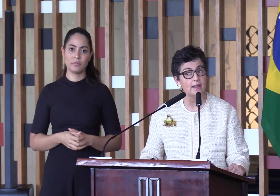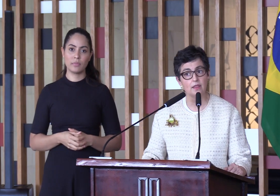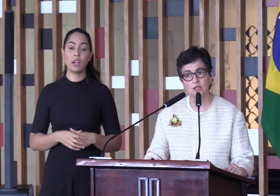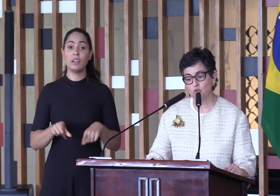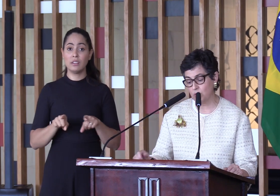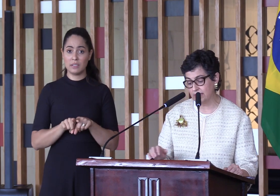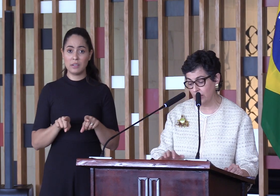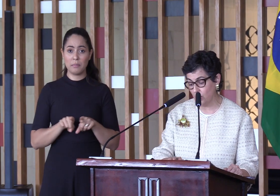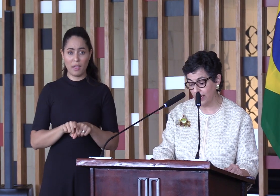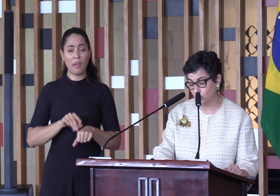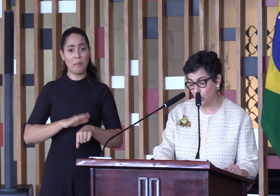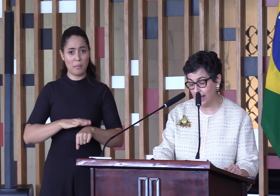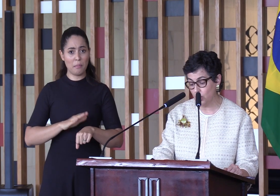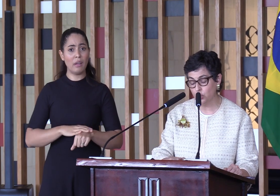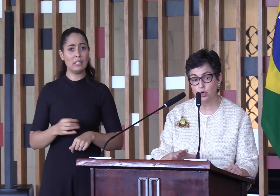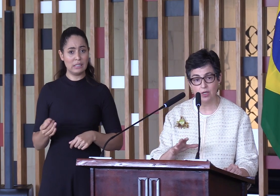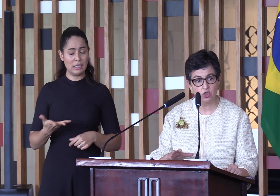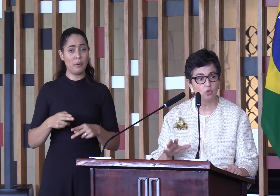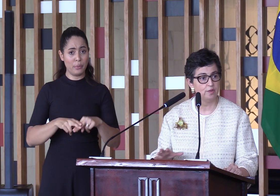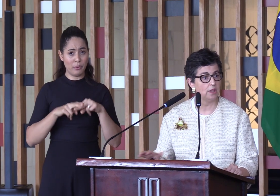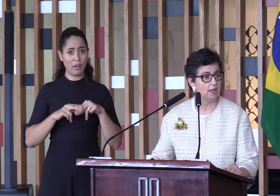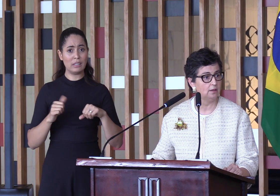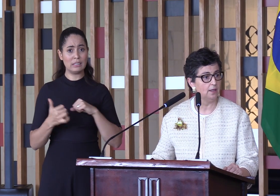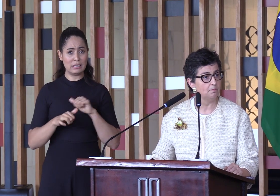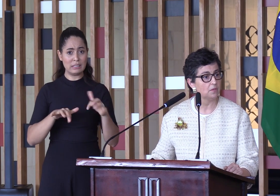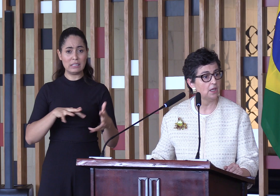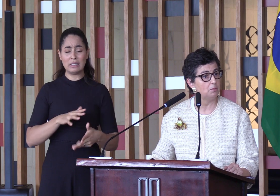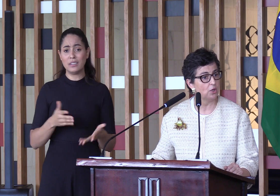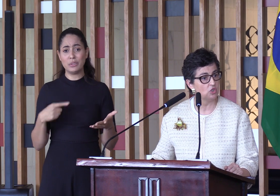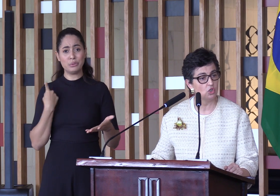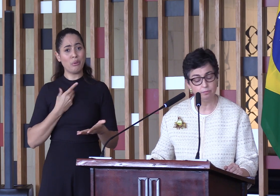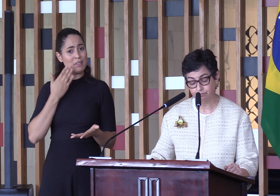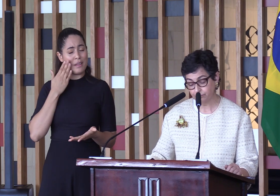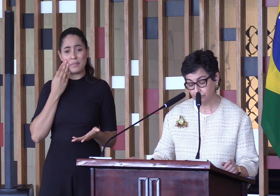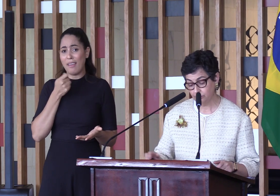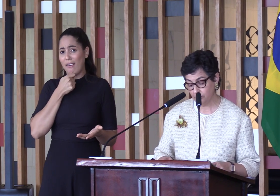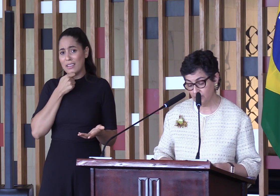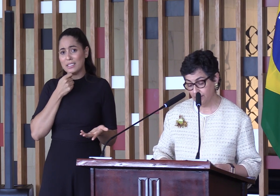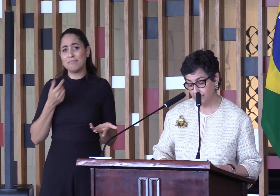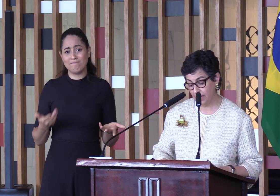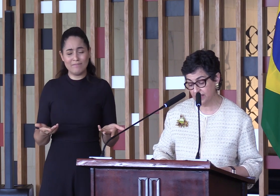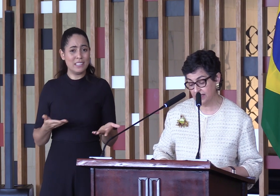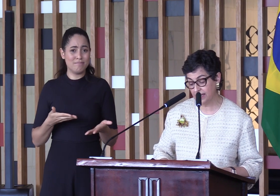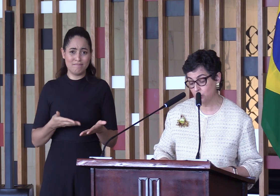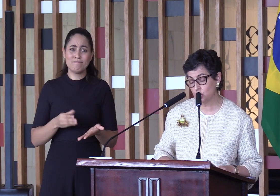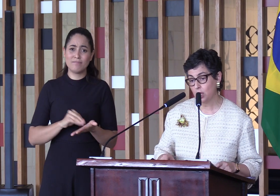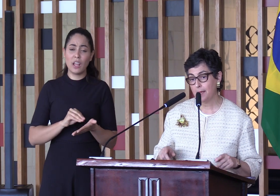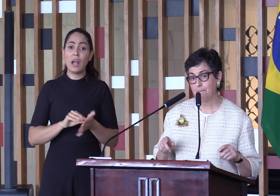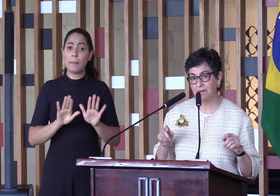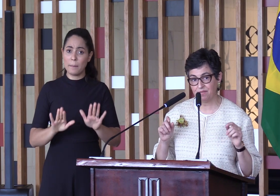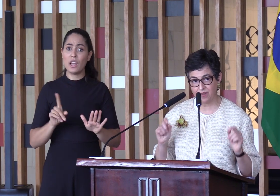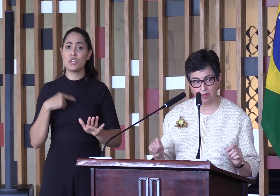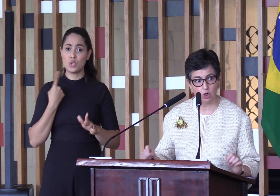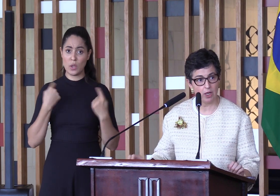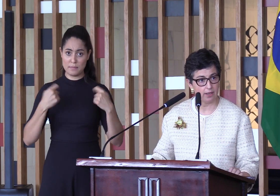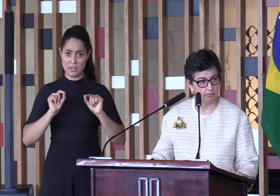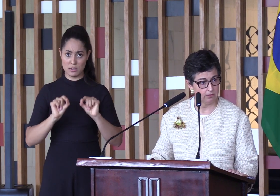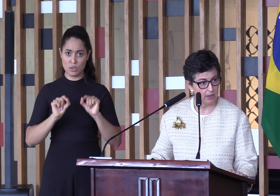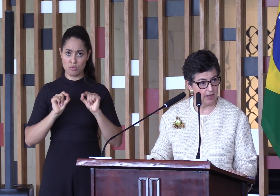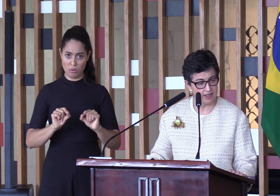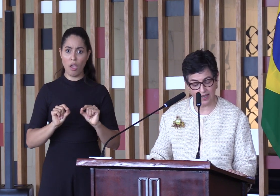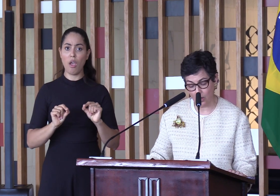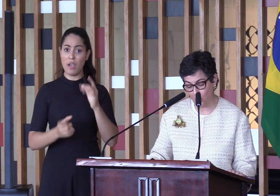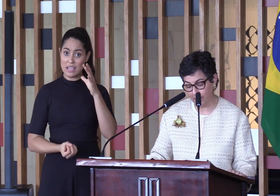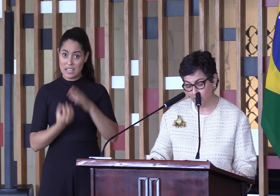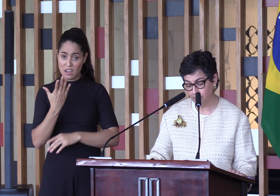sostenibilidade, em seu estado atual, não é suficiente e, por isso, precisamos perfeccionar